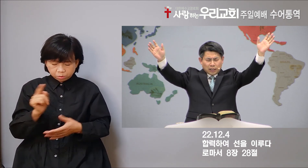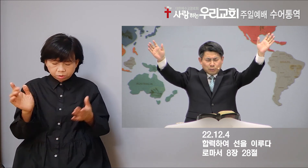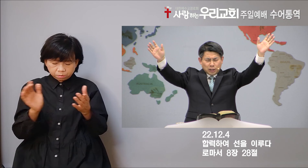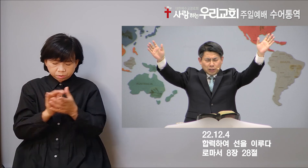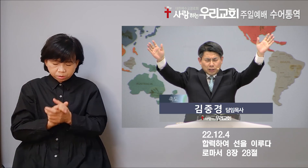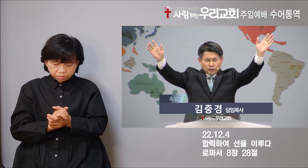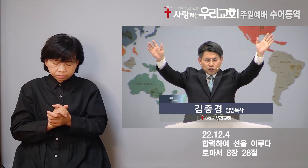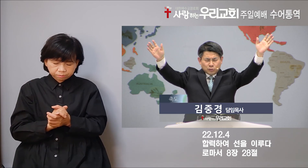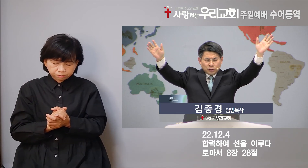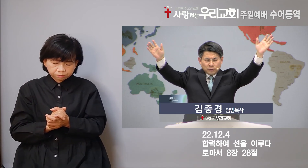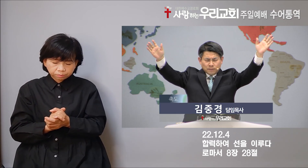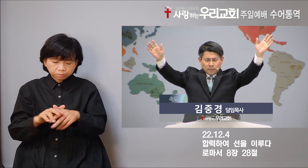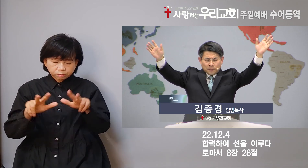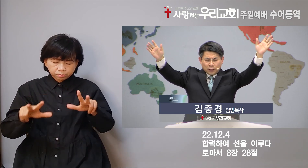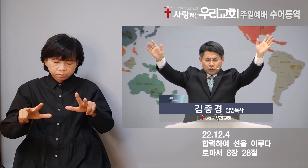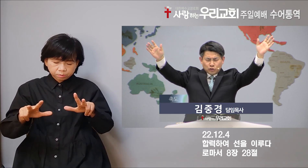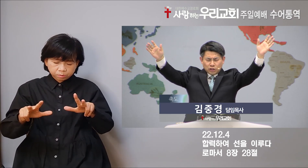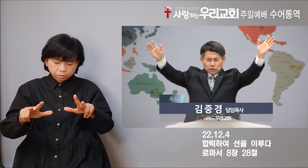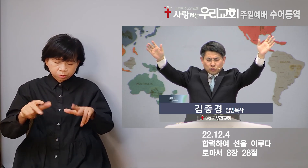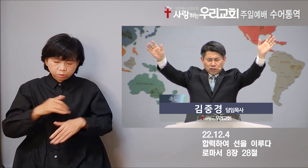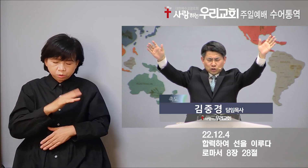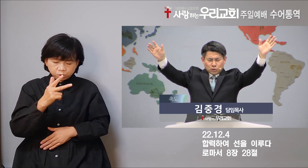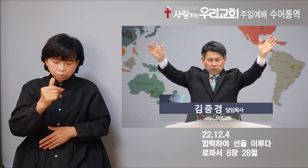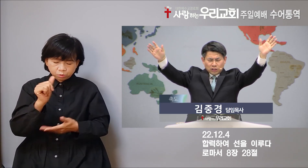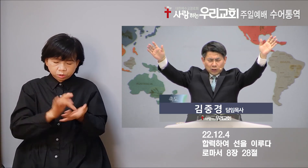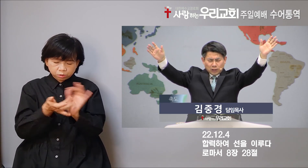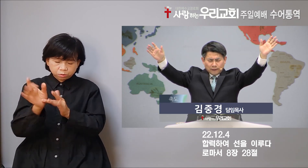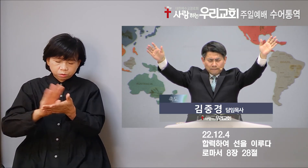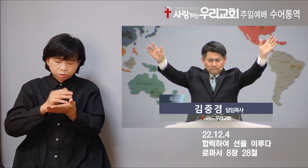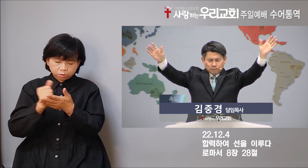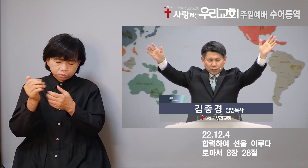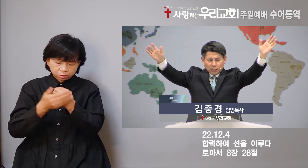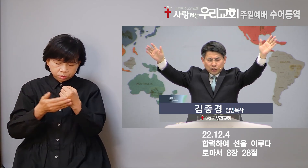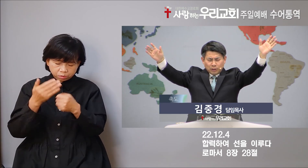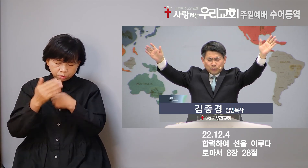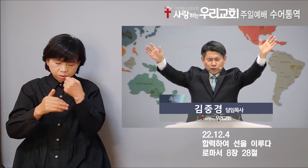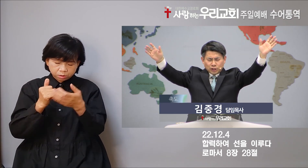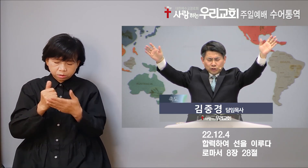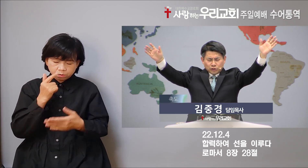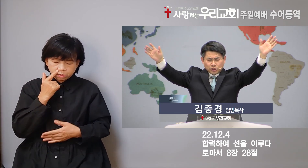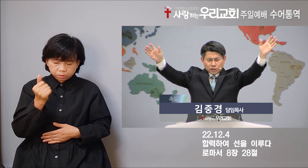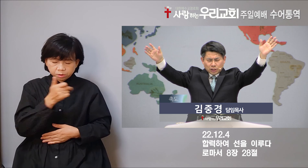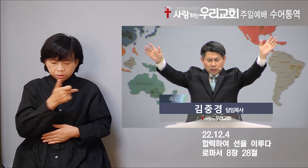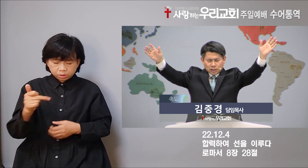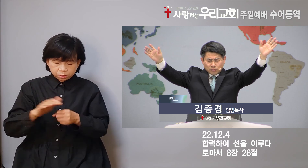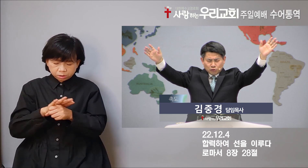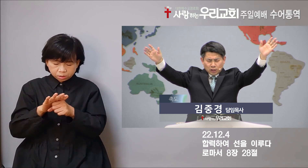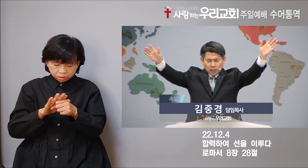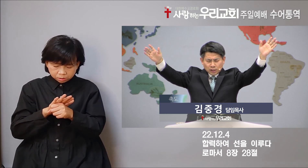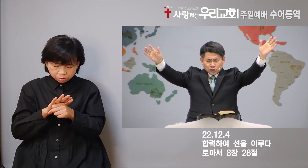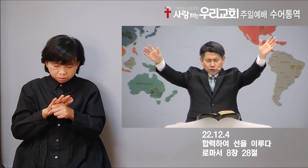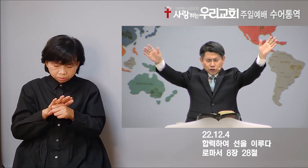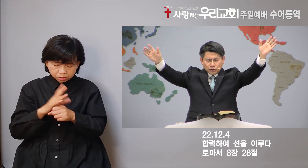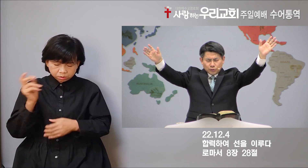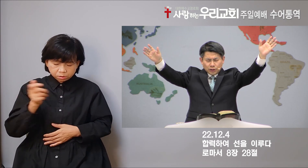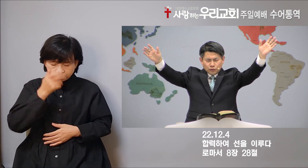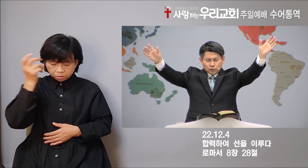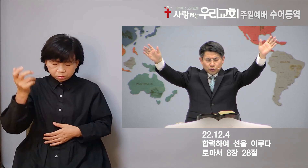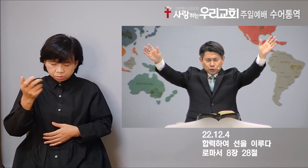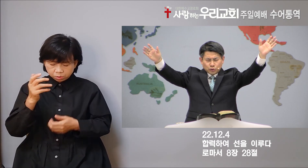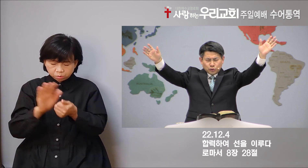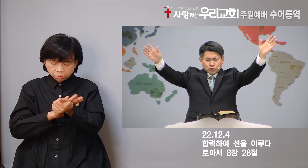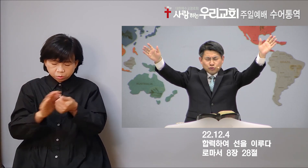기도드립니다. 아멘. 지금은 우리 주 예수 그리스도의 은혜와 하나님 아버지의 그 크신 사랑하심과